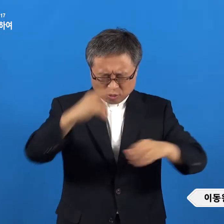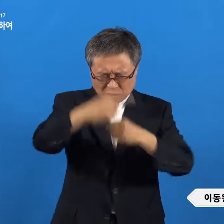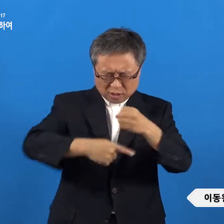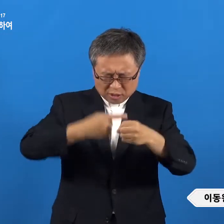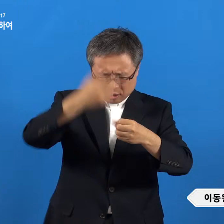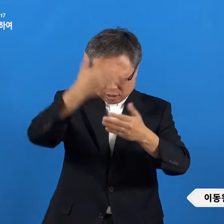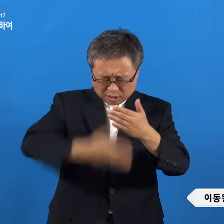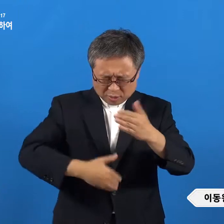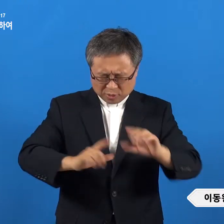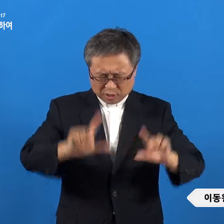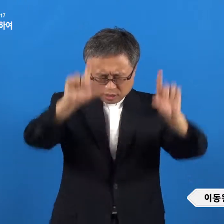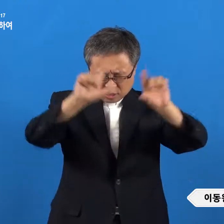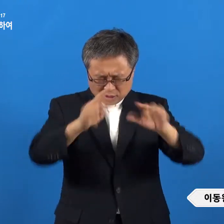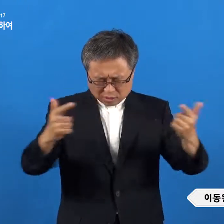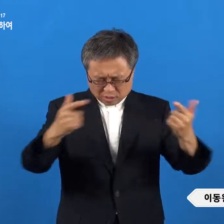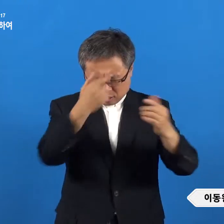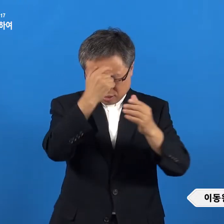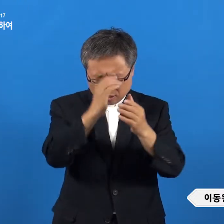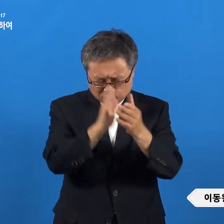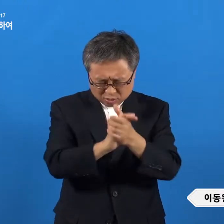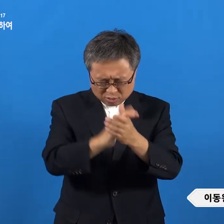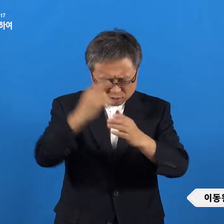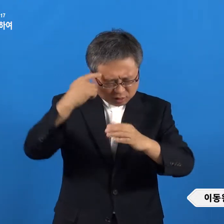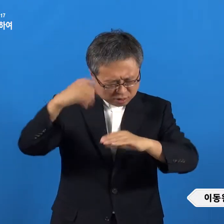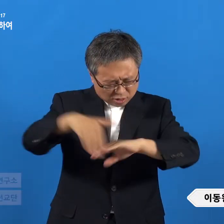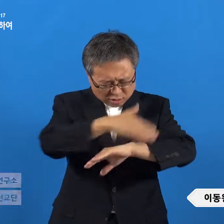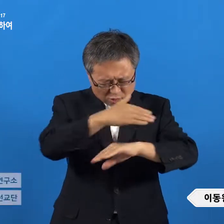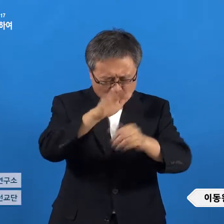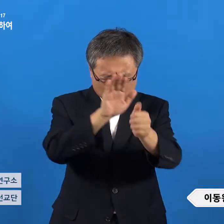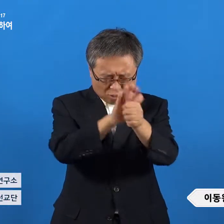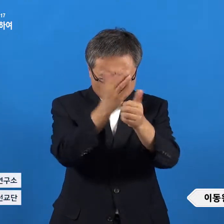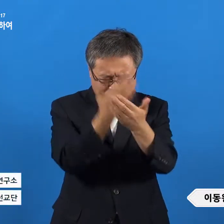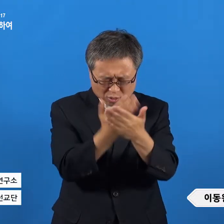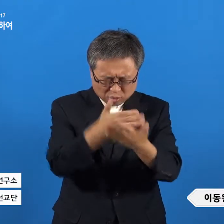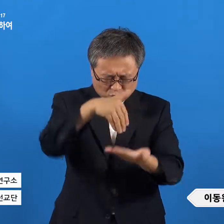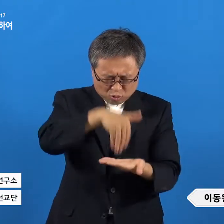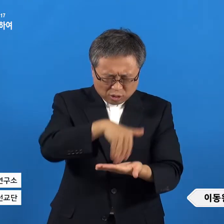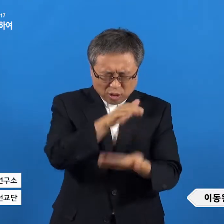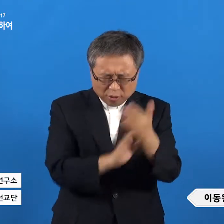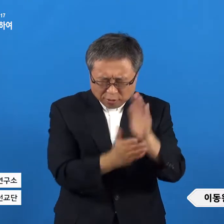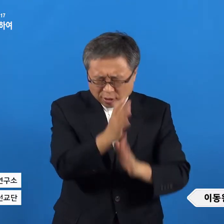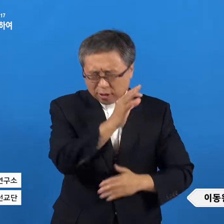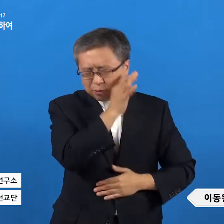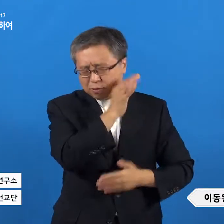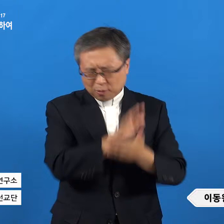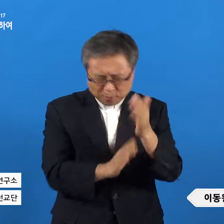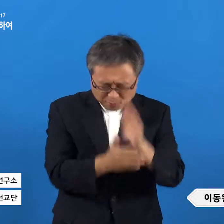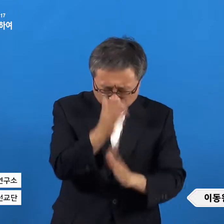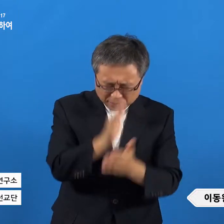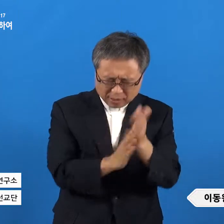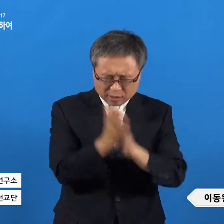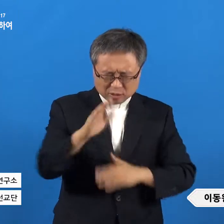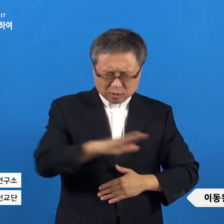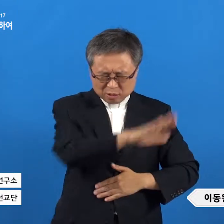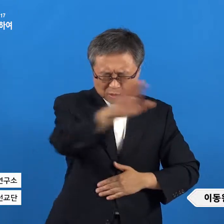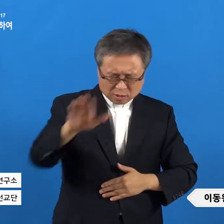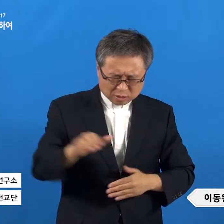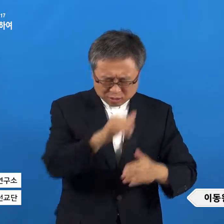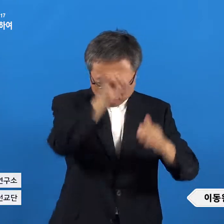날들 동안 기도하며 계획하게 도와주시옵소서. 후회 없이, 부끄럼 없이 우리 인생을